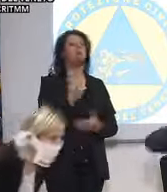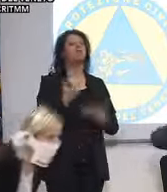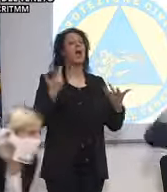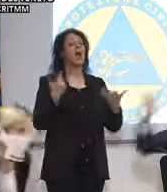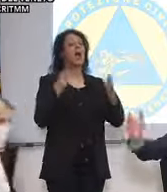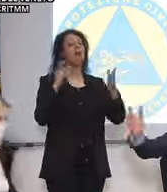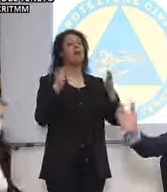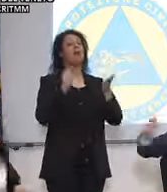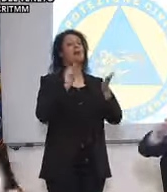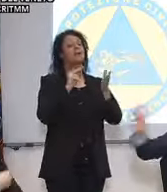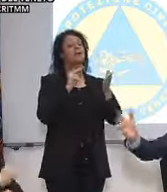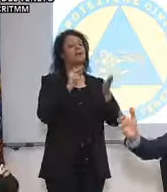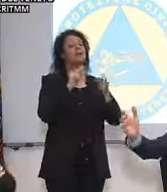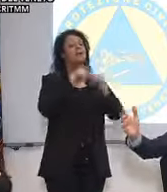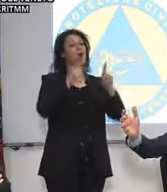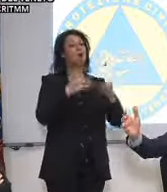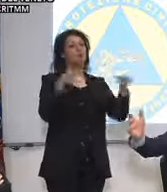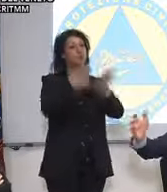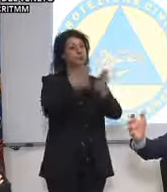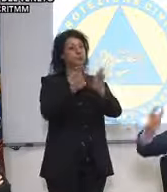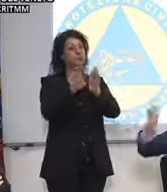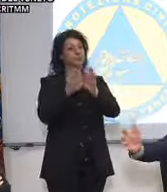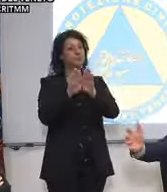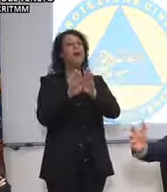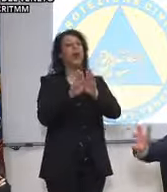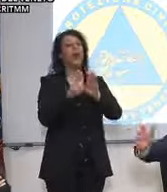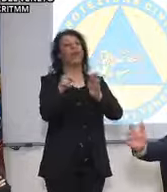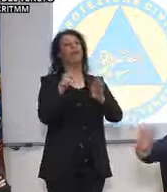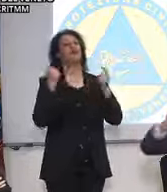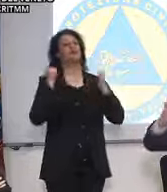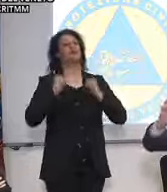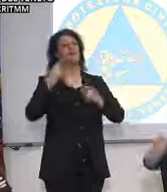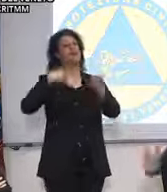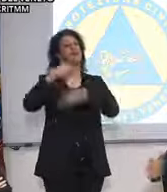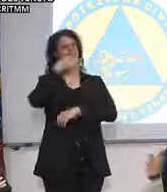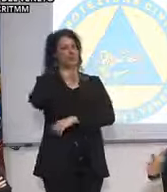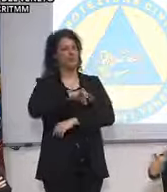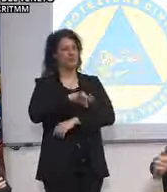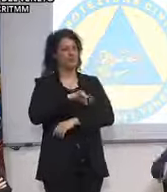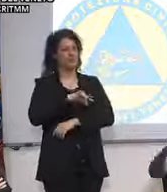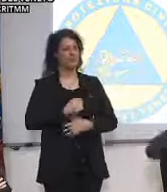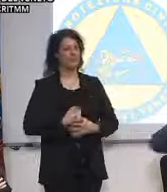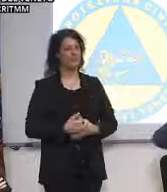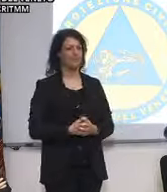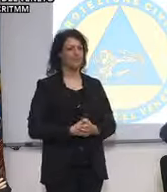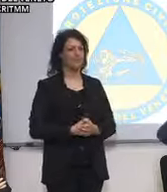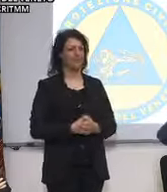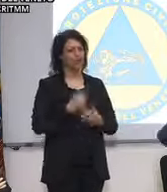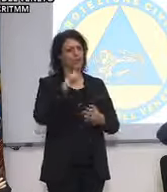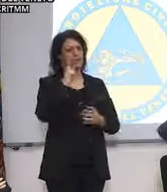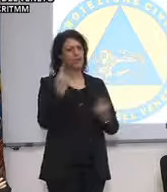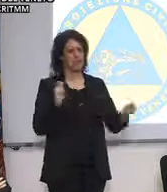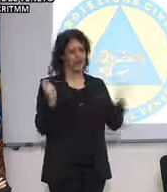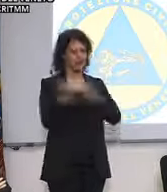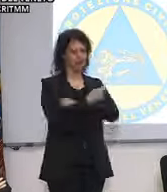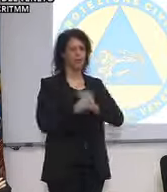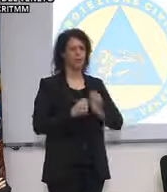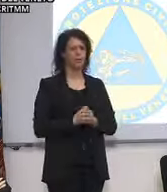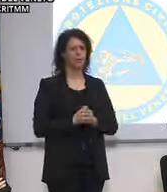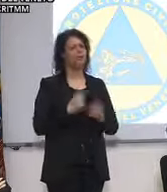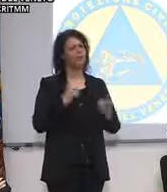nudi perché sarà impossibile essere contagiati, perché ci toccherà stare a casa, perché è impossibile far tutto. Rovesciamo il ragionamento, partiamo